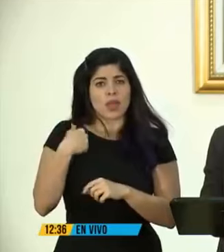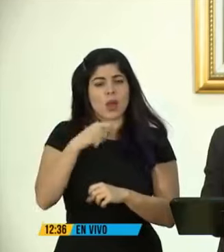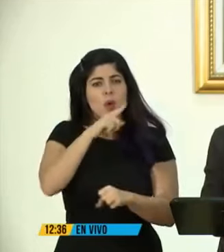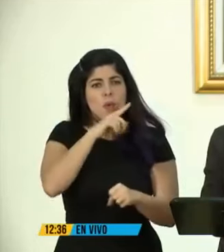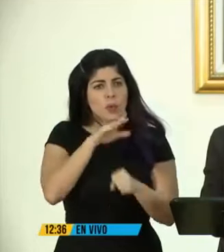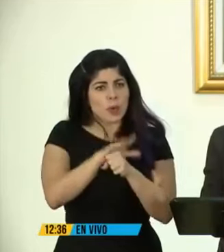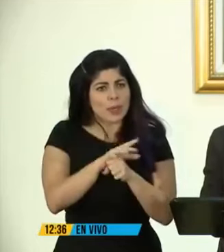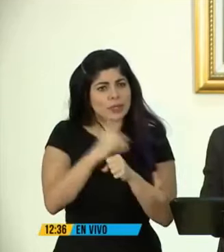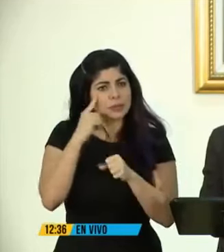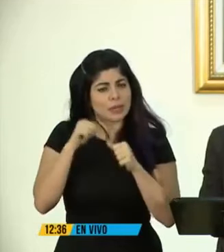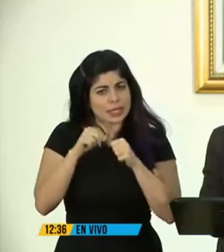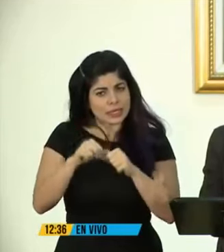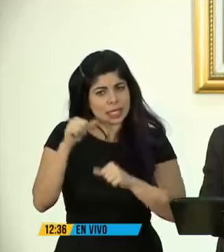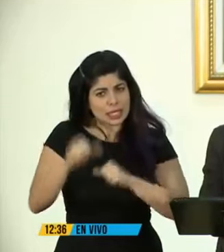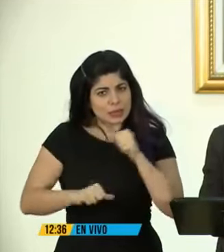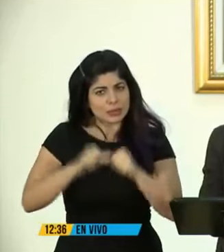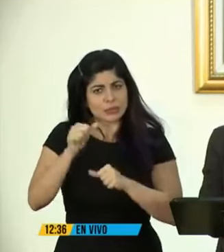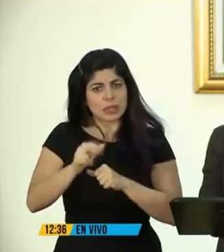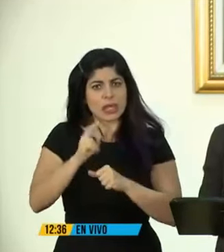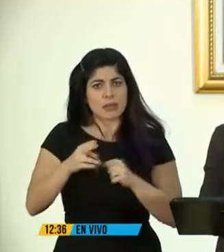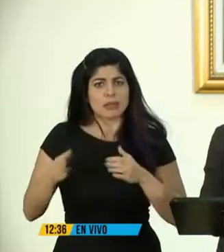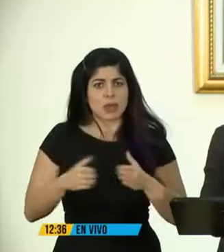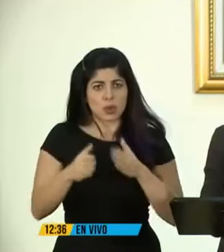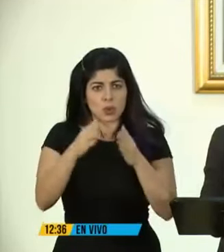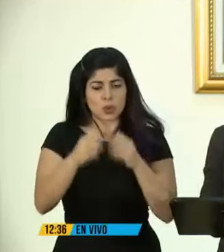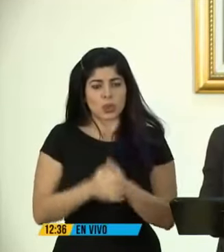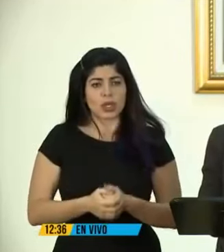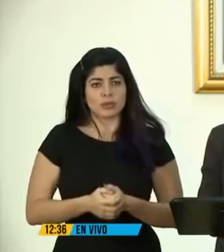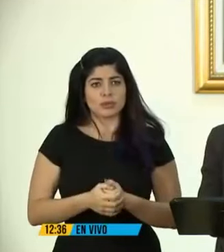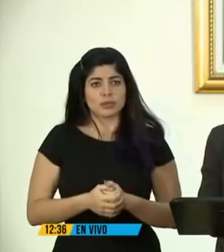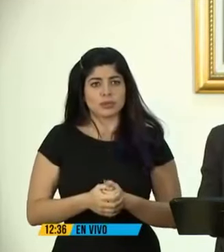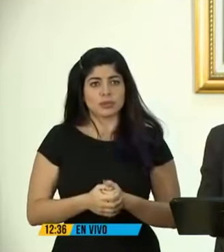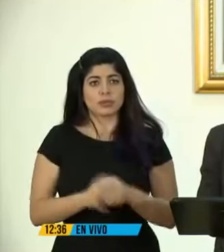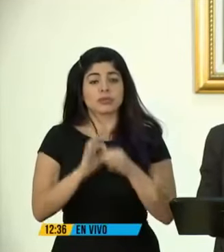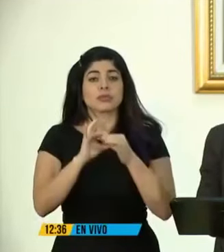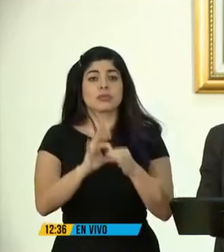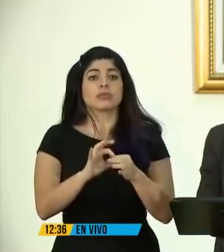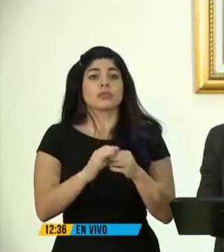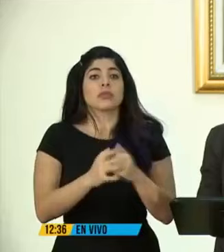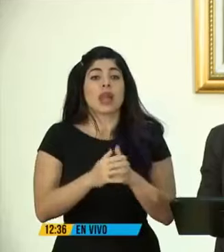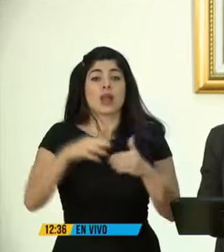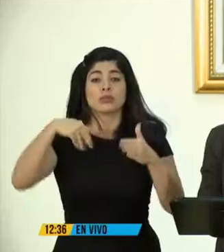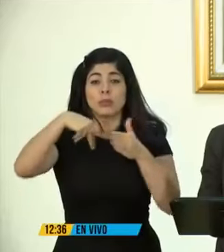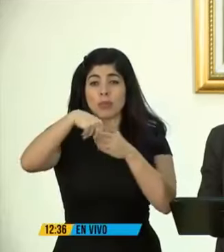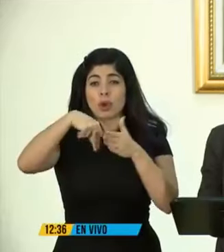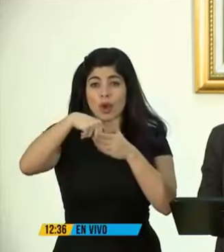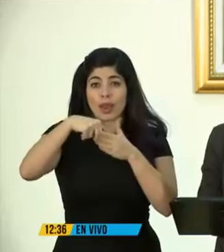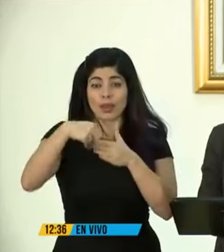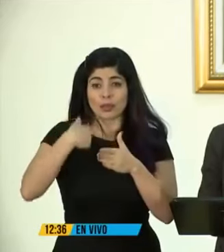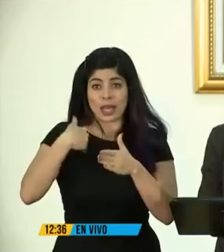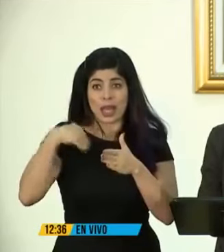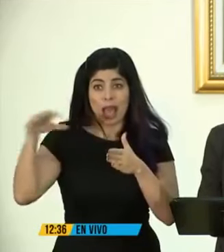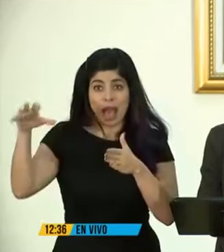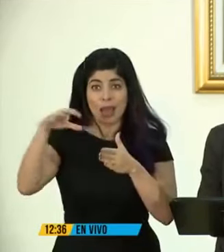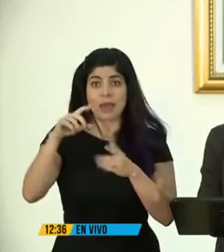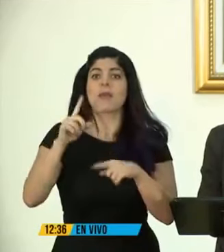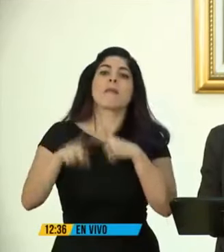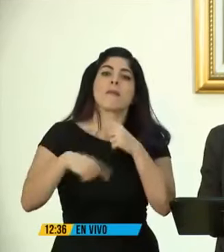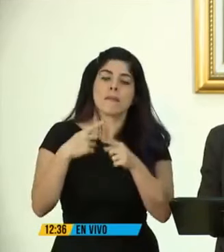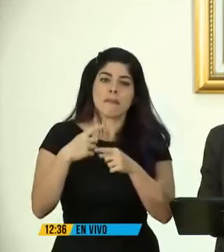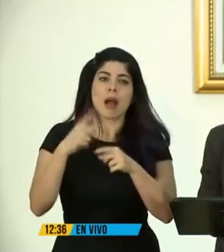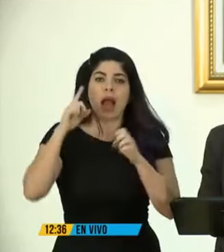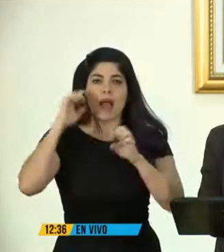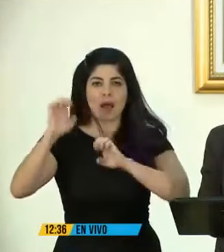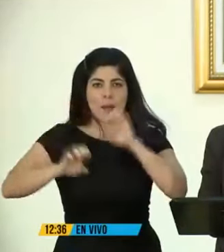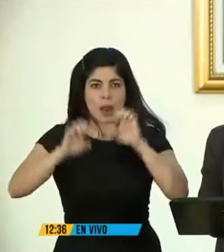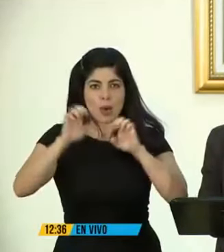compromiso para seguir avanzando en esa ruta. En cuanto a los bloqueos que se mantienen, se va a estar haciendo una